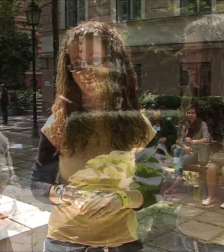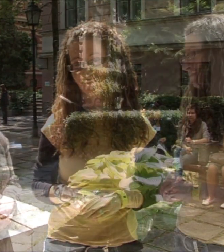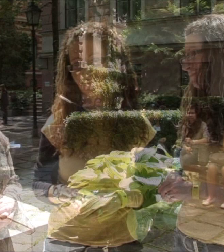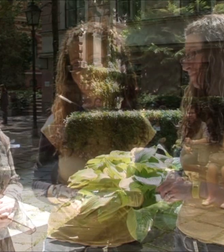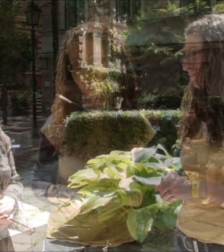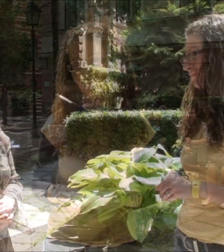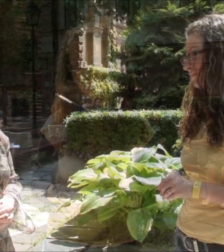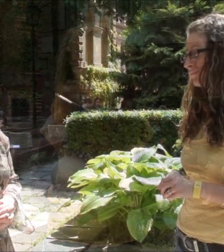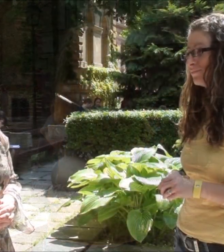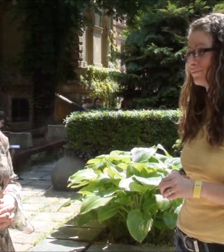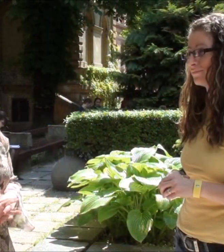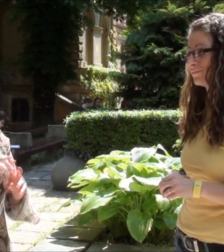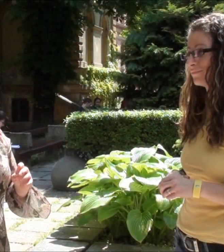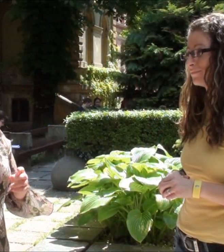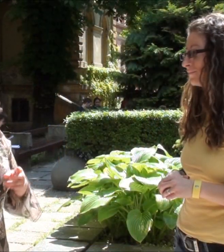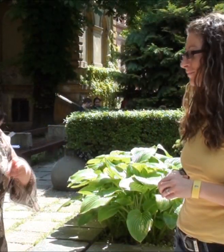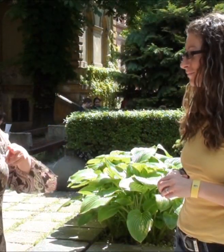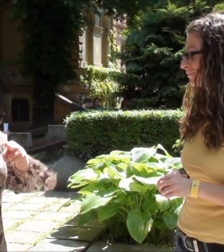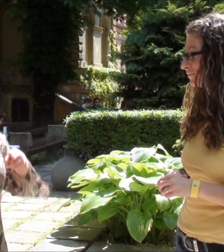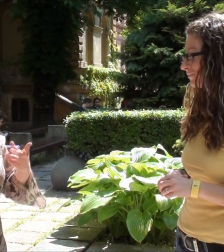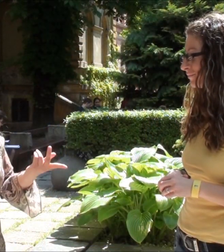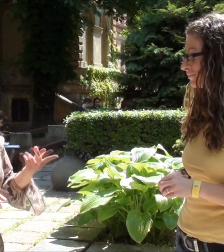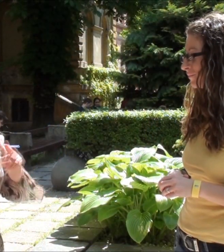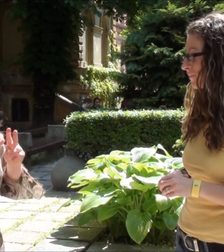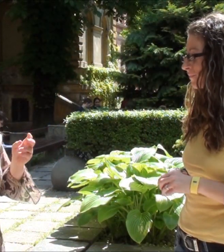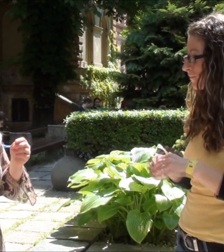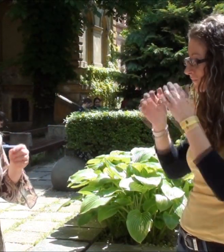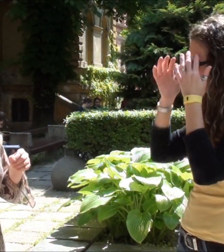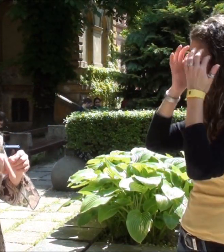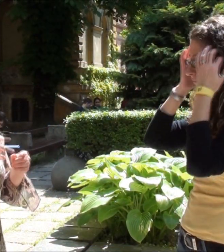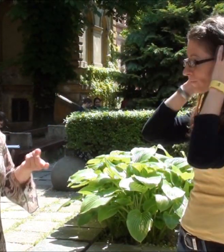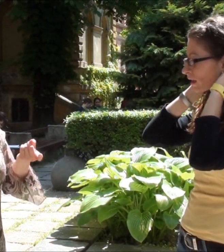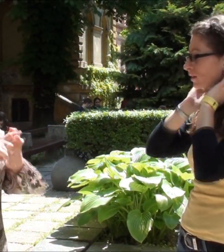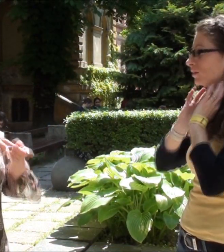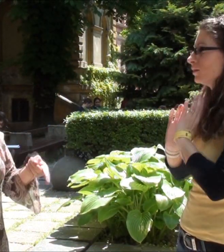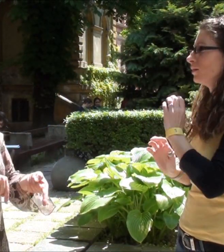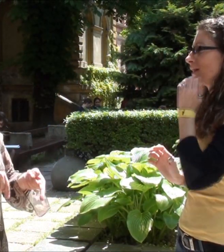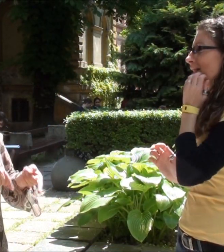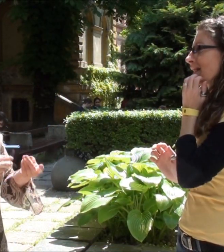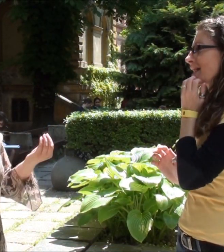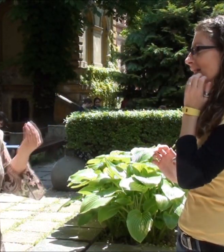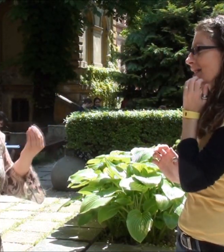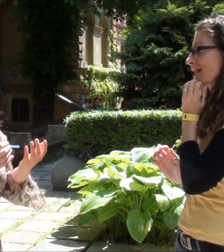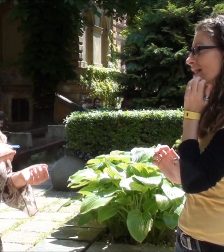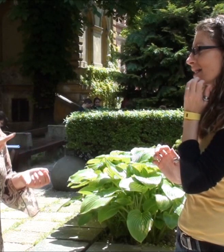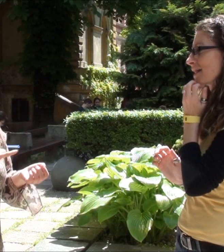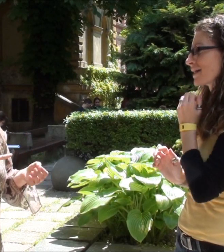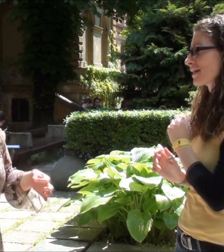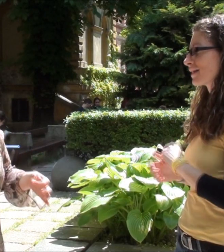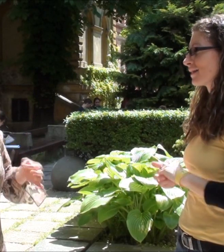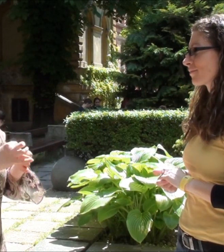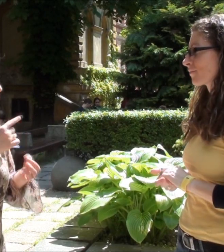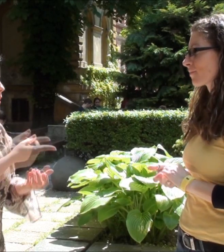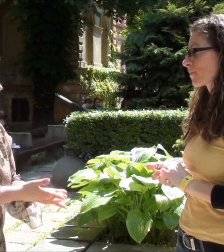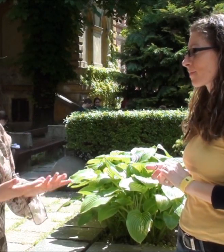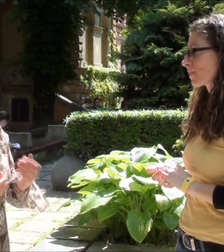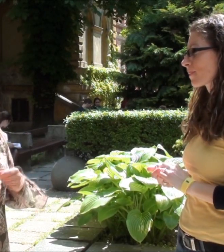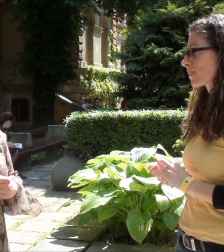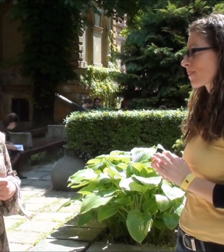leheten van-e valamilyen ivel kapcsolatos érdekes sori bárm